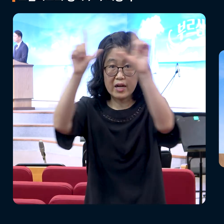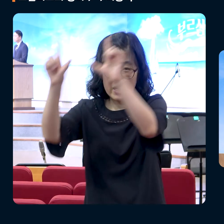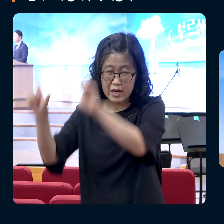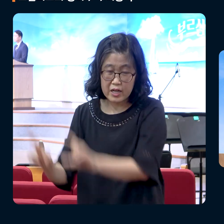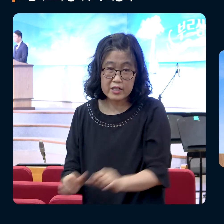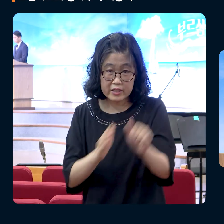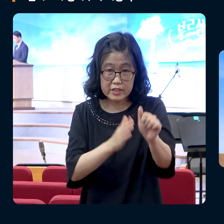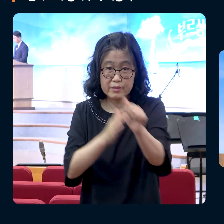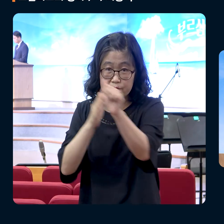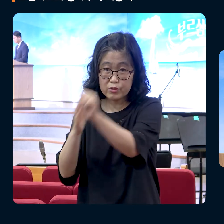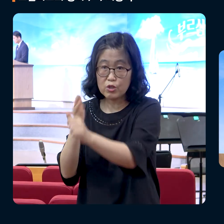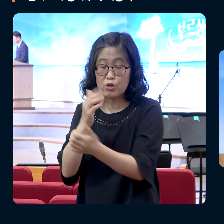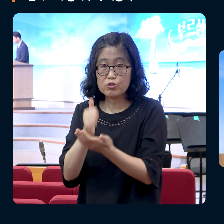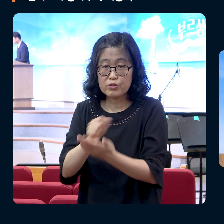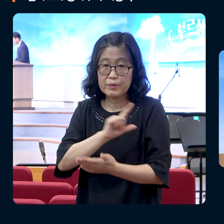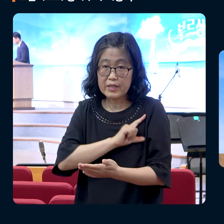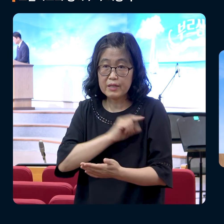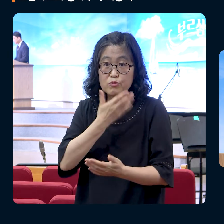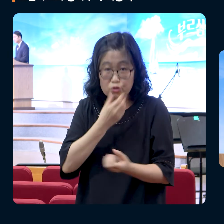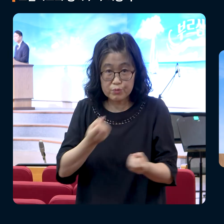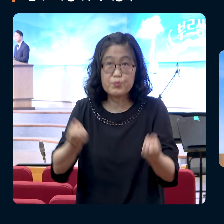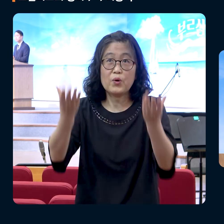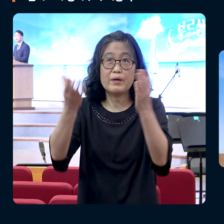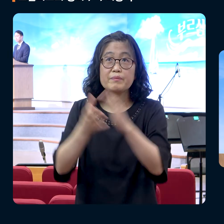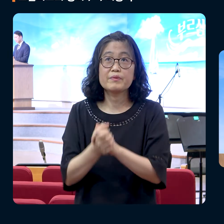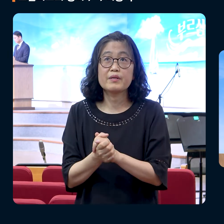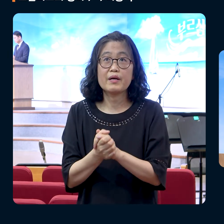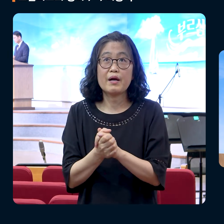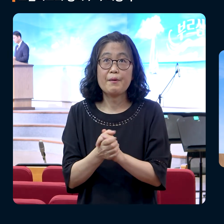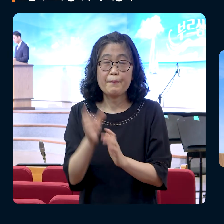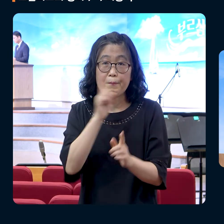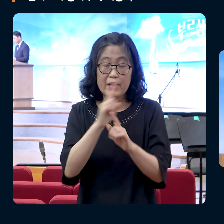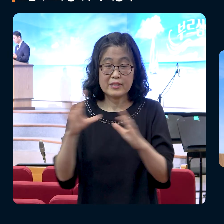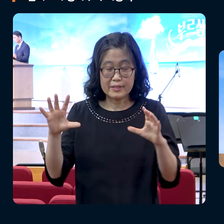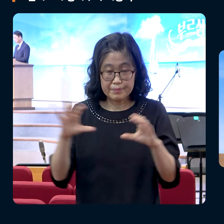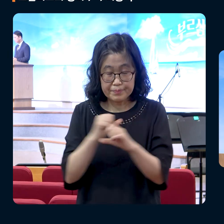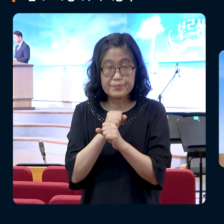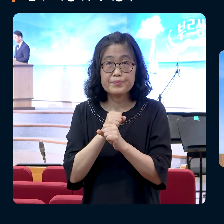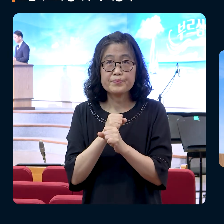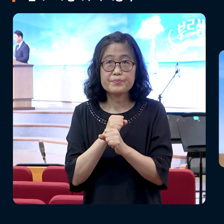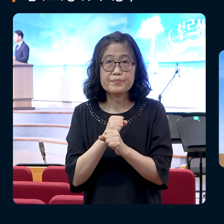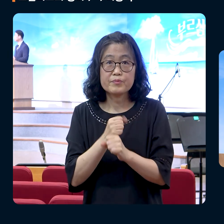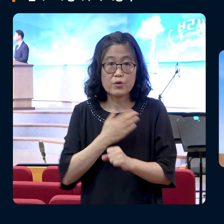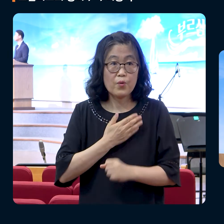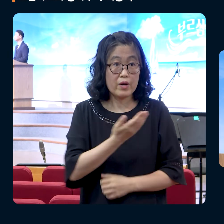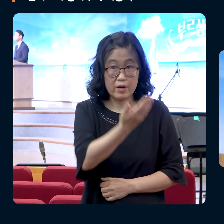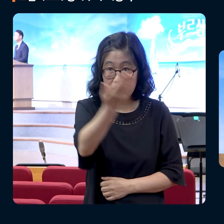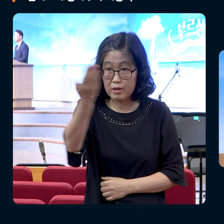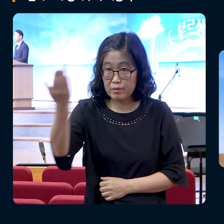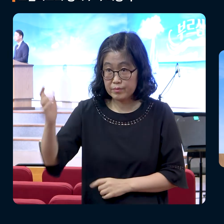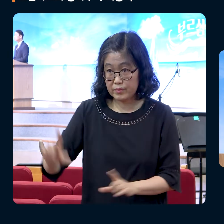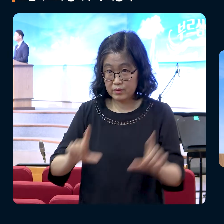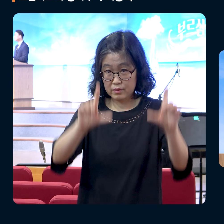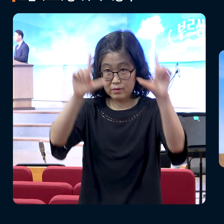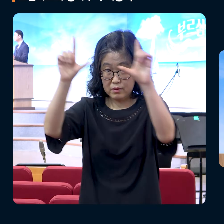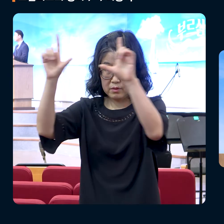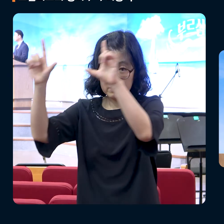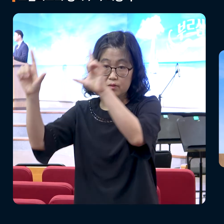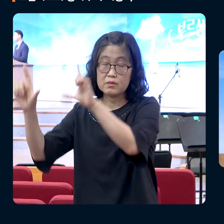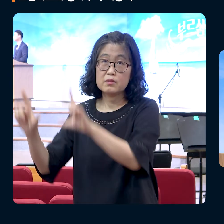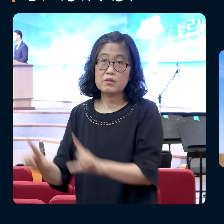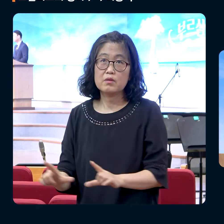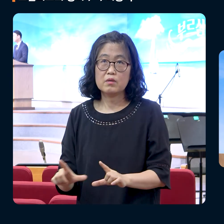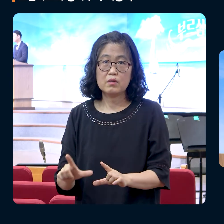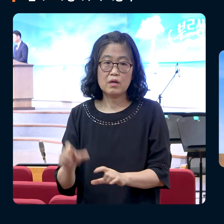살아내시기를 주님의 이름으로 축복합니다. 말씀을 마무리하겠습니다. 저와 여러분들이 살아가는 이 세상은요, 우리를 그냥